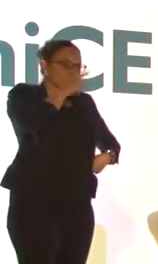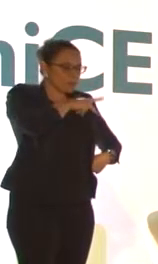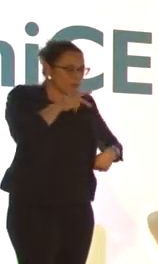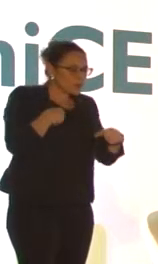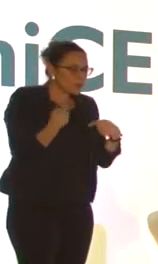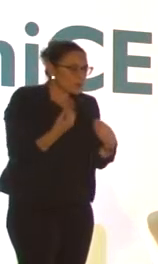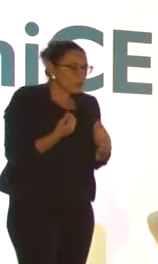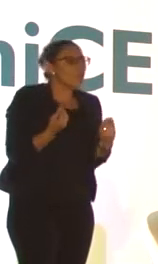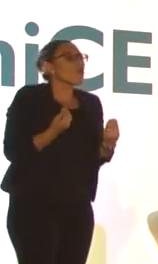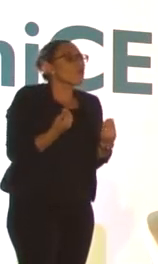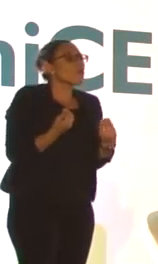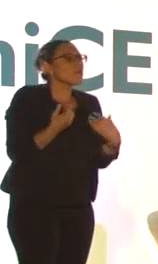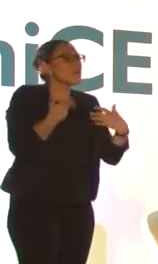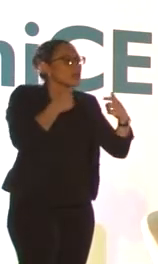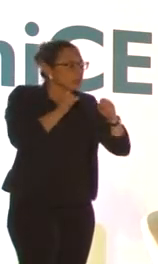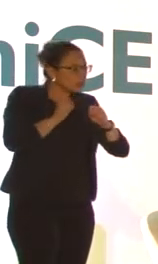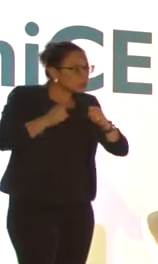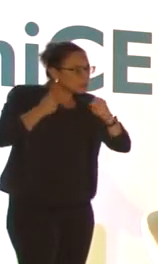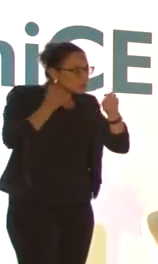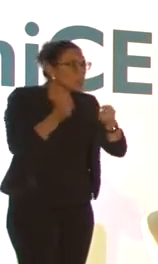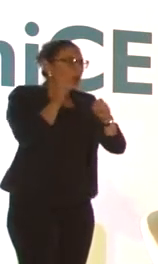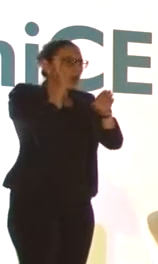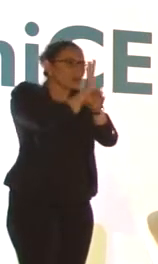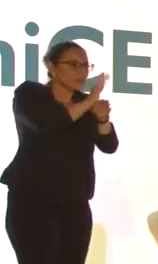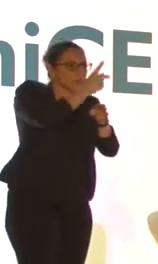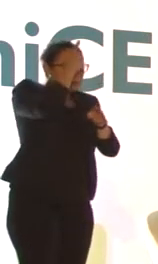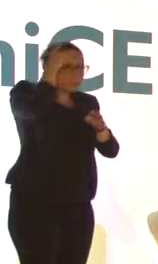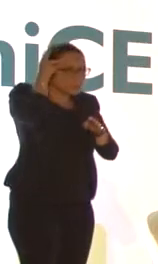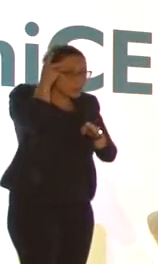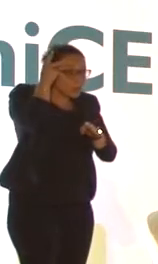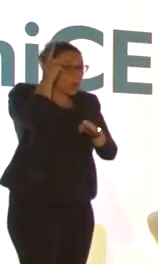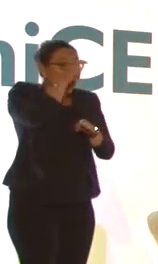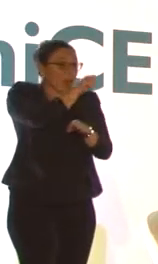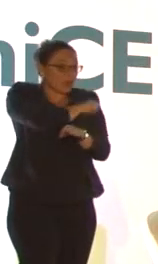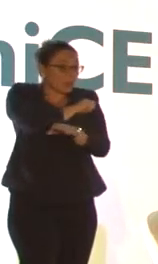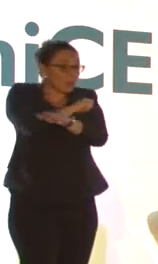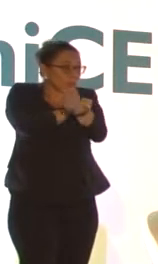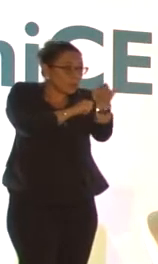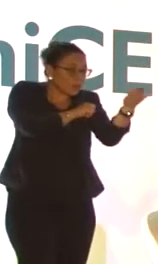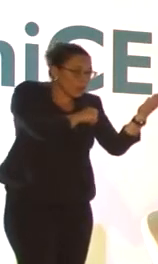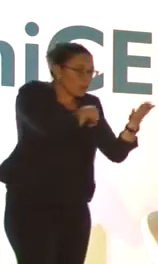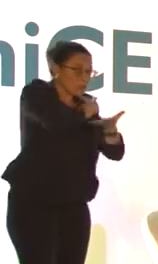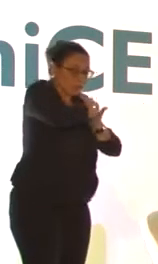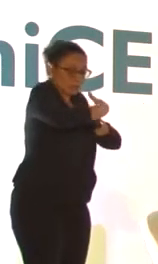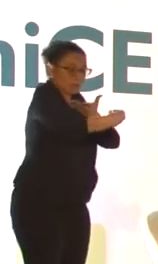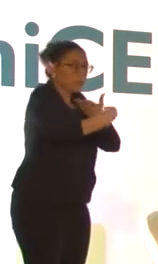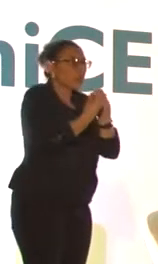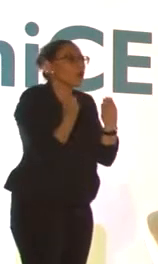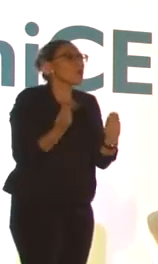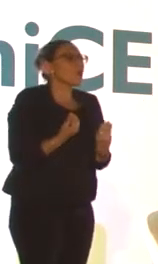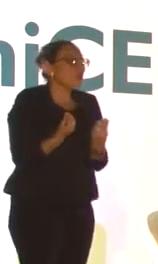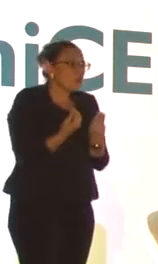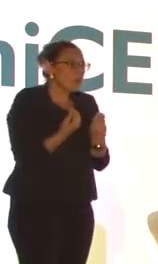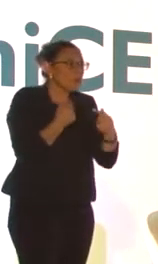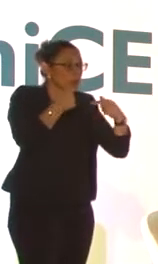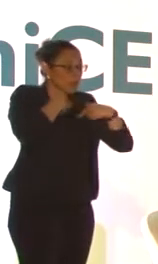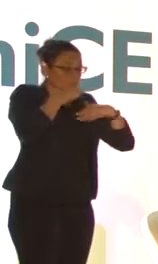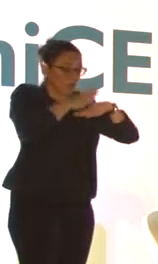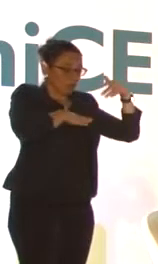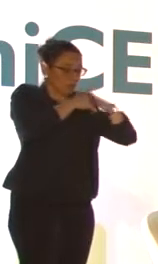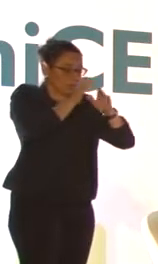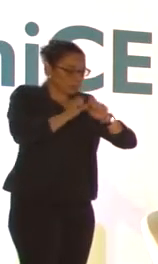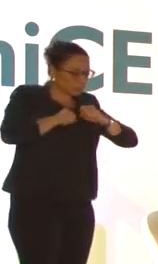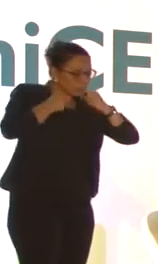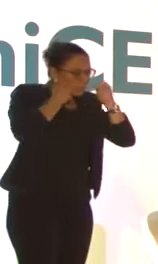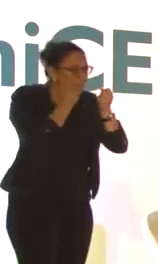Que compromisso eu tenho para formar pessoas melhores? Como é que eu posso me esforçar um pouco mais, ser um